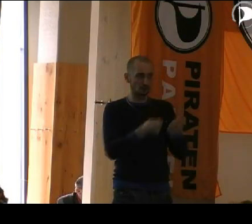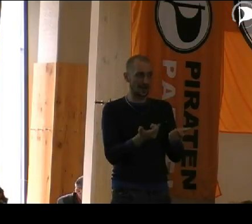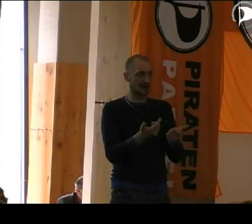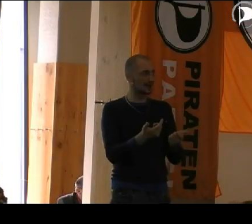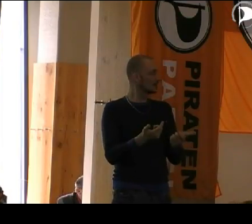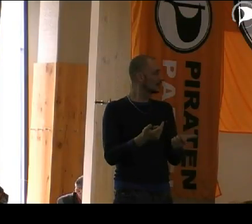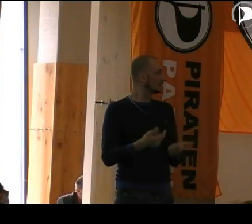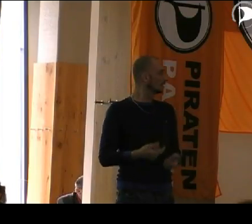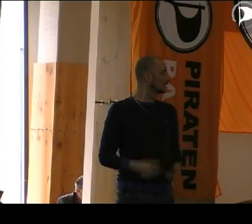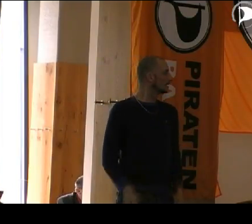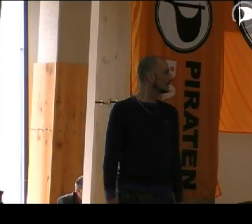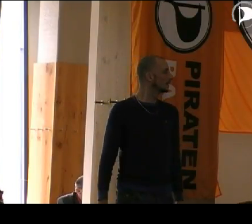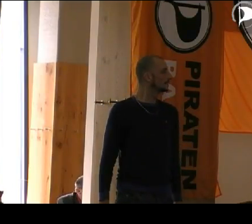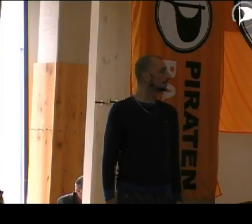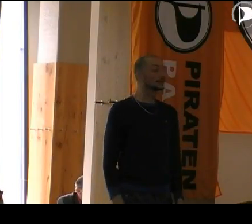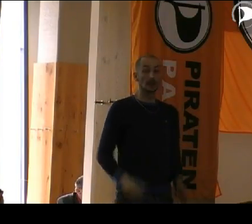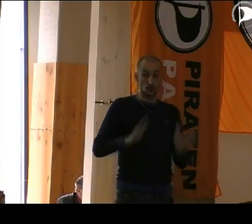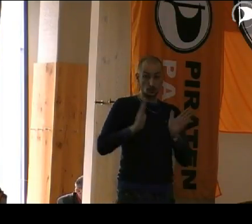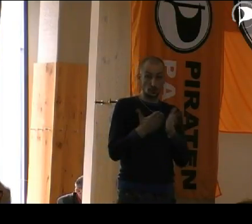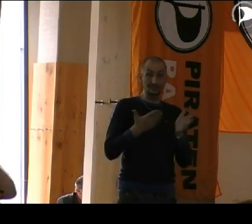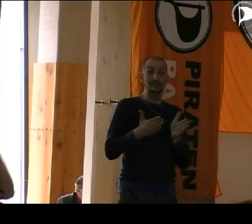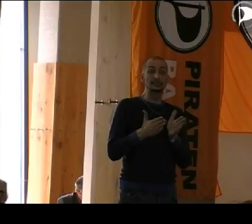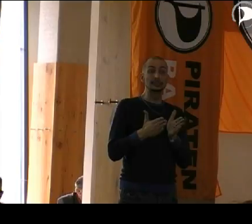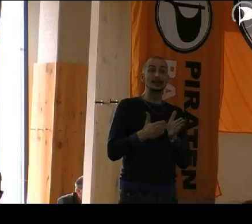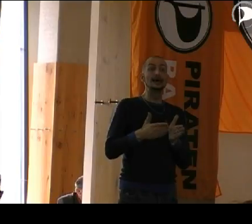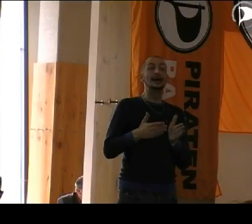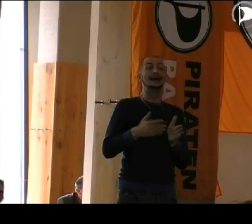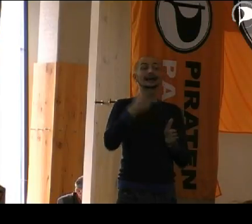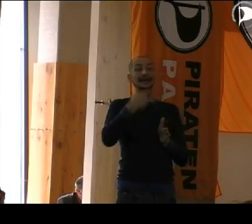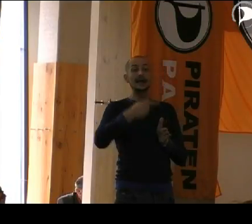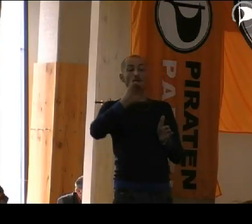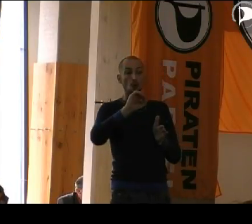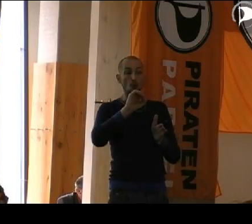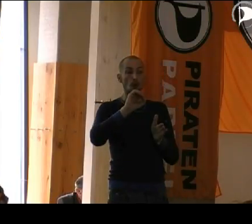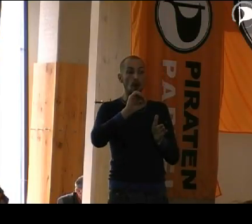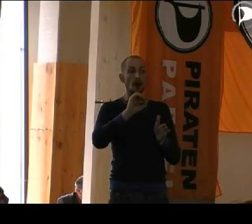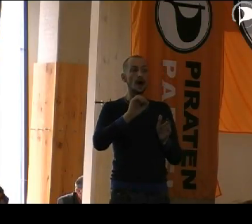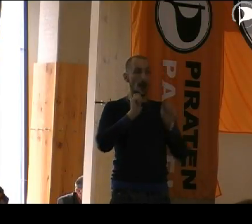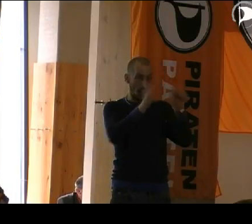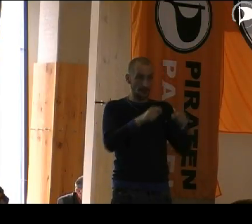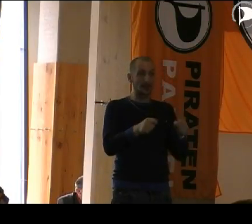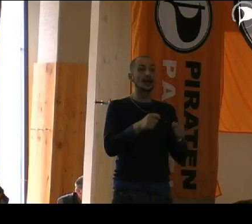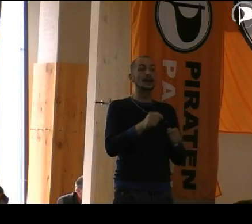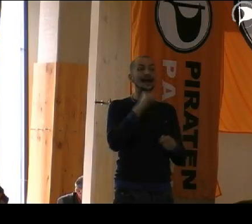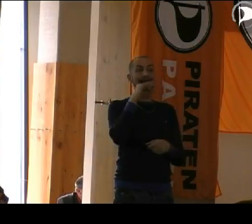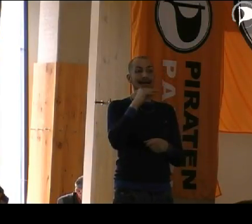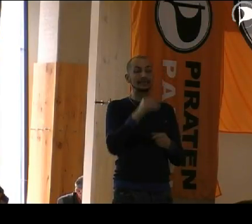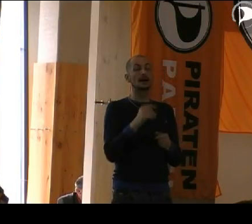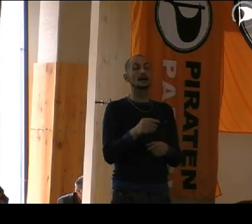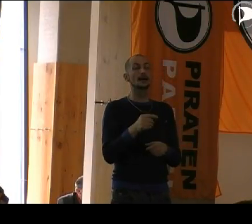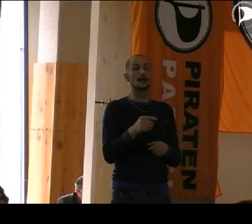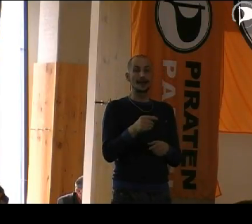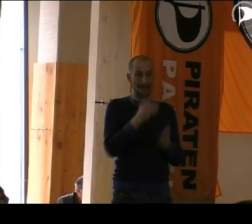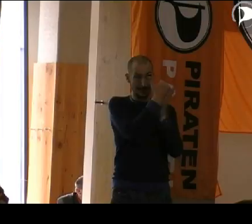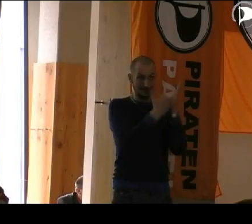okay ganz kurz kandidieren zwar noch schließung der rednerliste gibt es dagegen und gegenrede ok